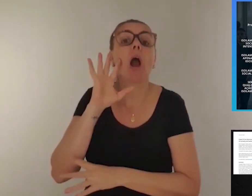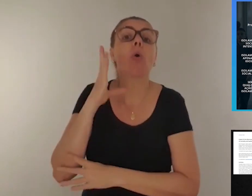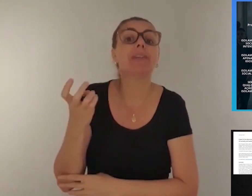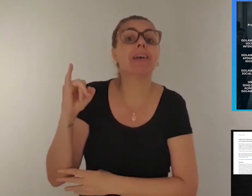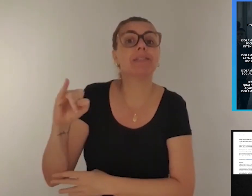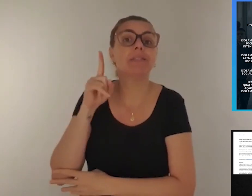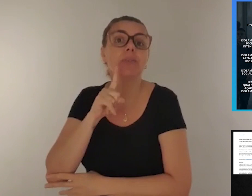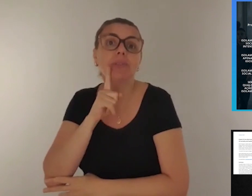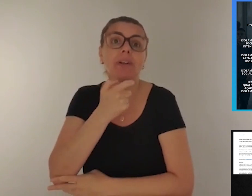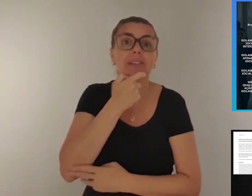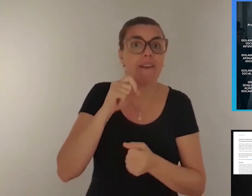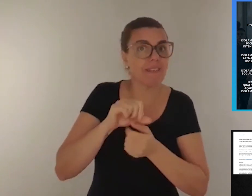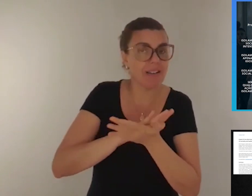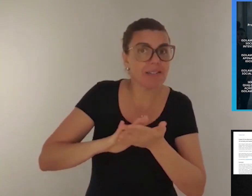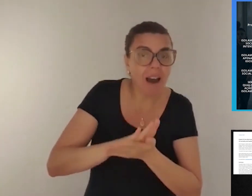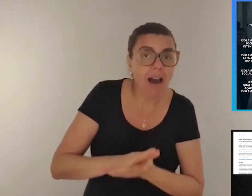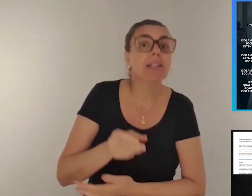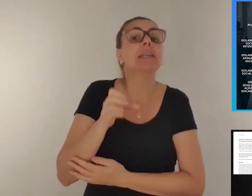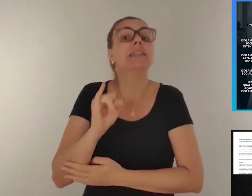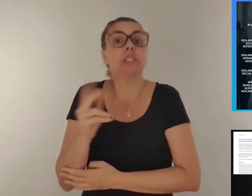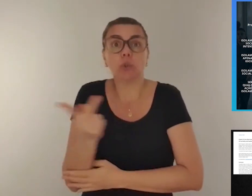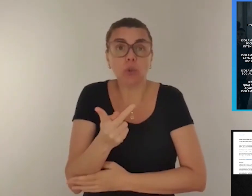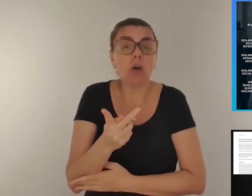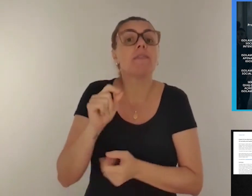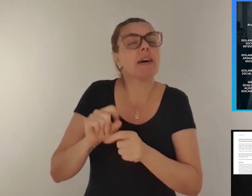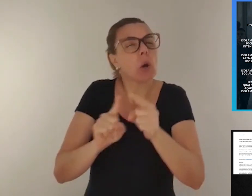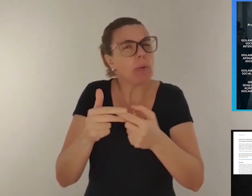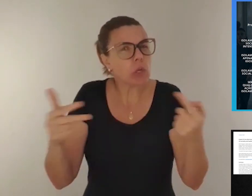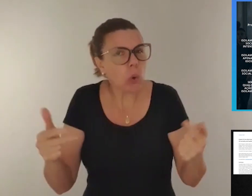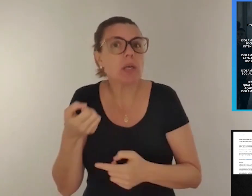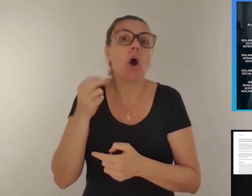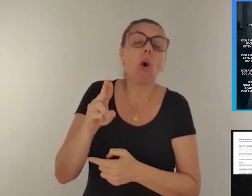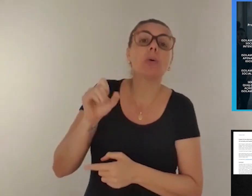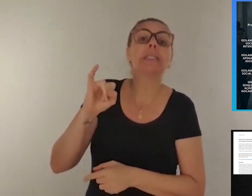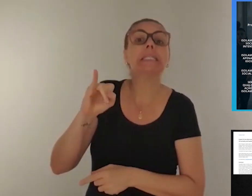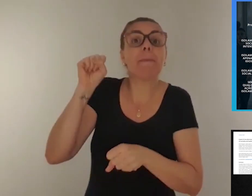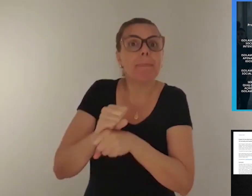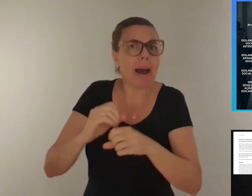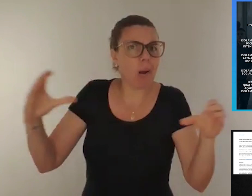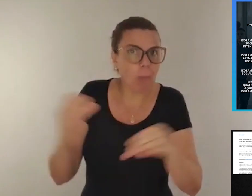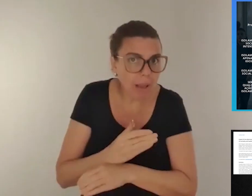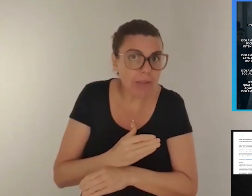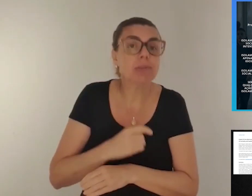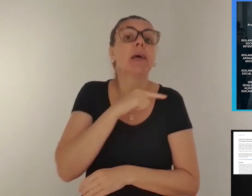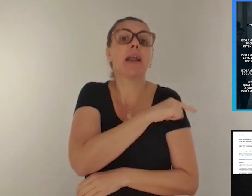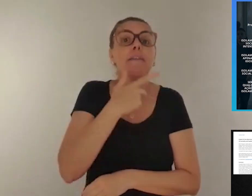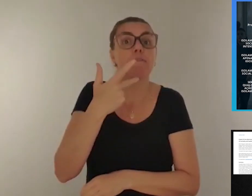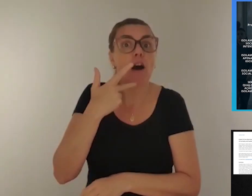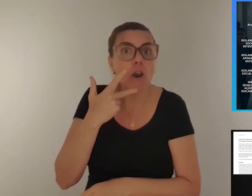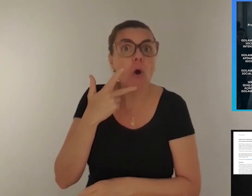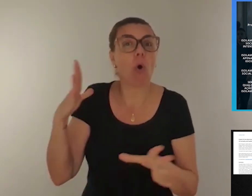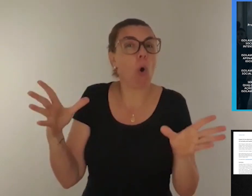cenário de cada medida, o que ia acontecer se os Estados Unidos e a Inglaterra não fizessem nada, se eles tomassem algumas medidas de prevenção e se parassem completamente o